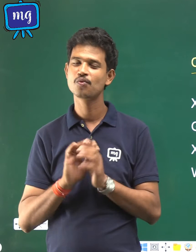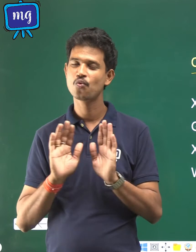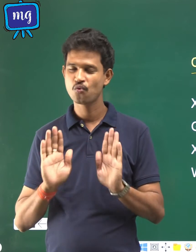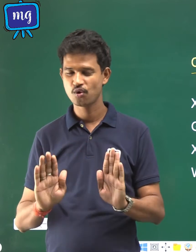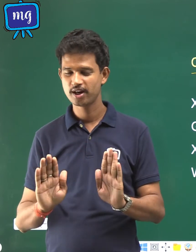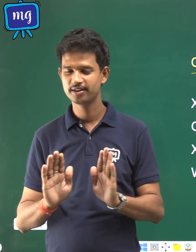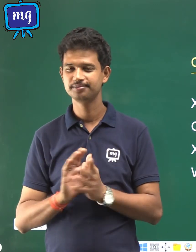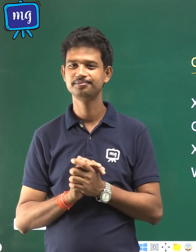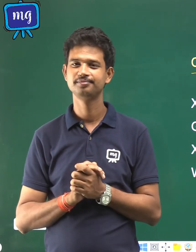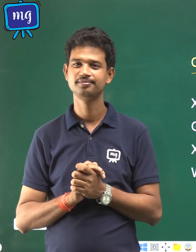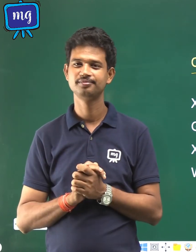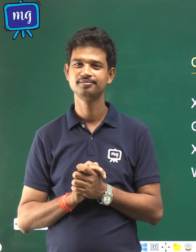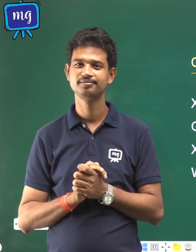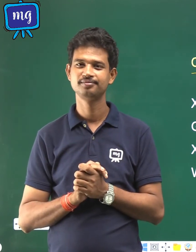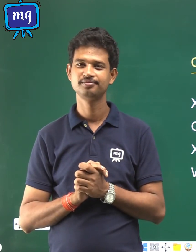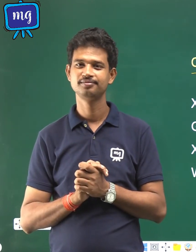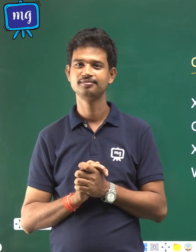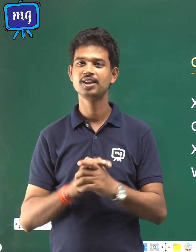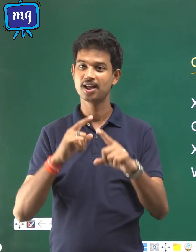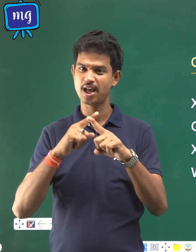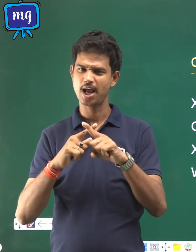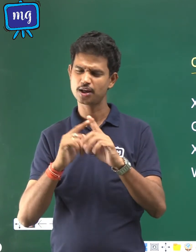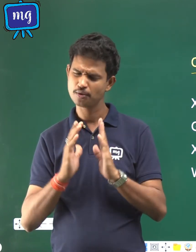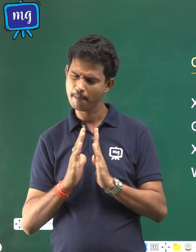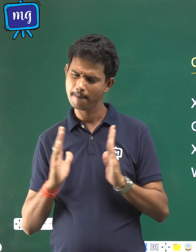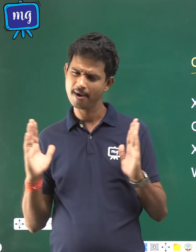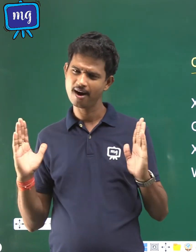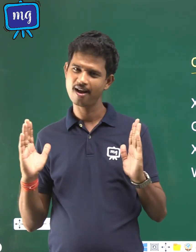only capital X.